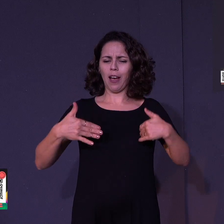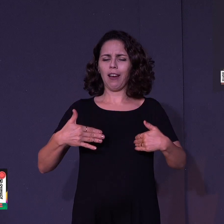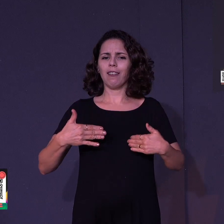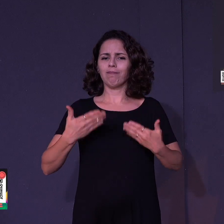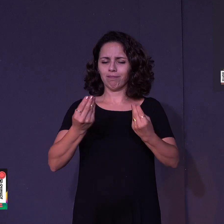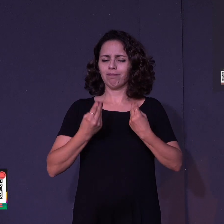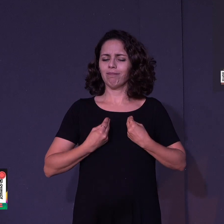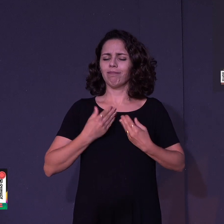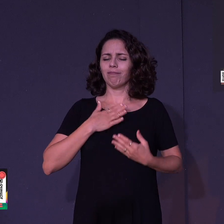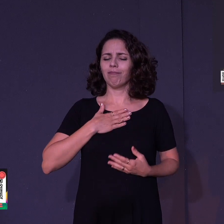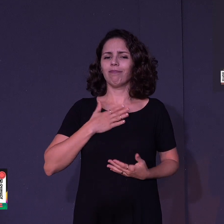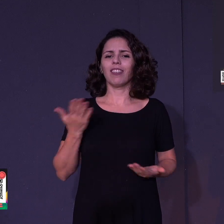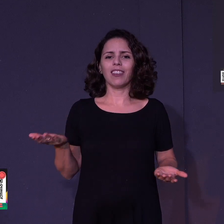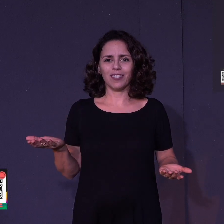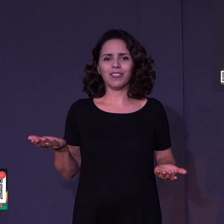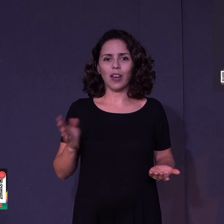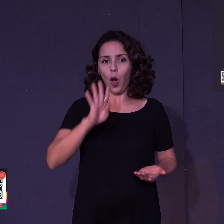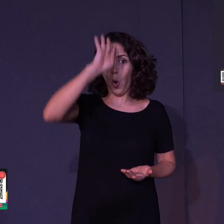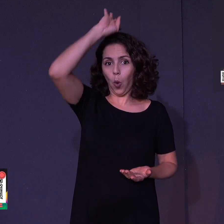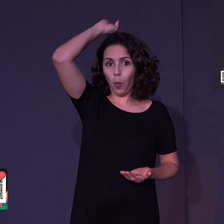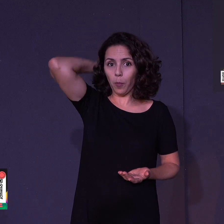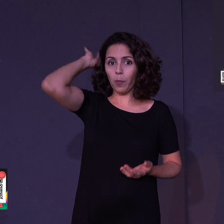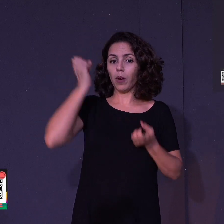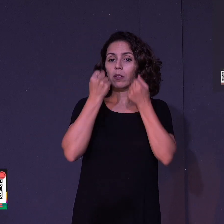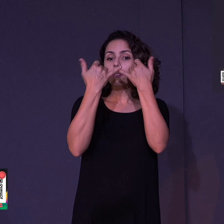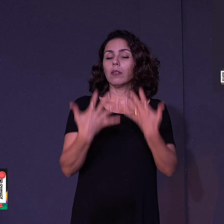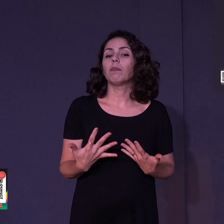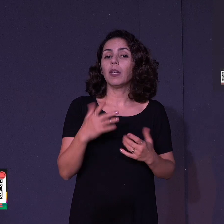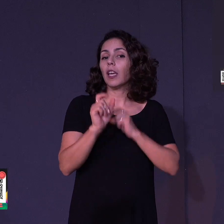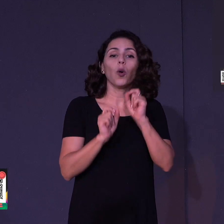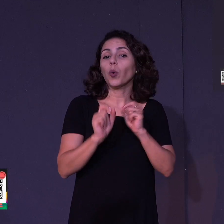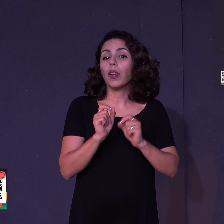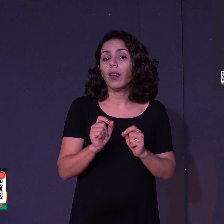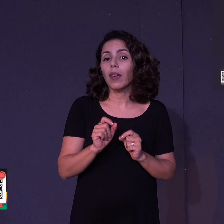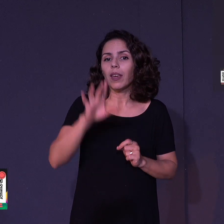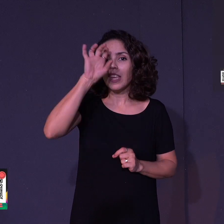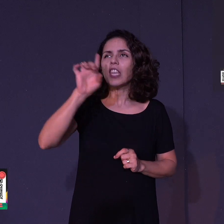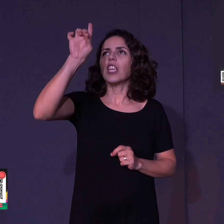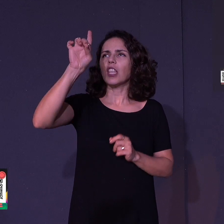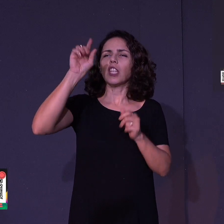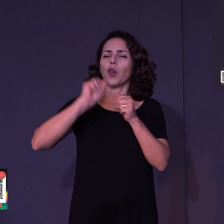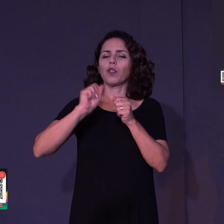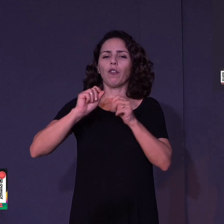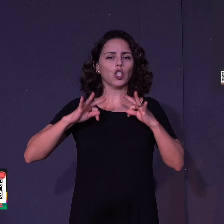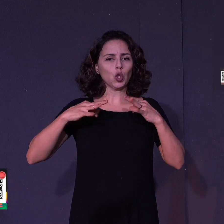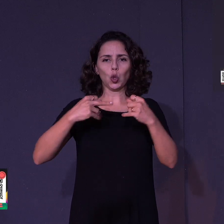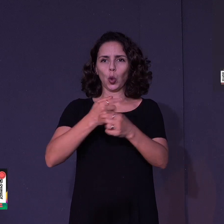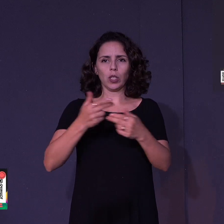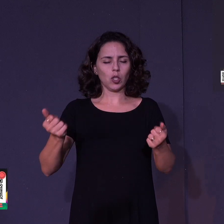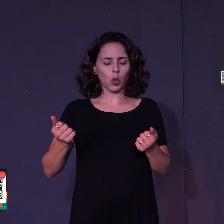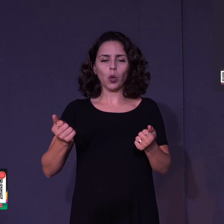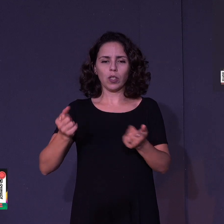8, versículo 28. Sabemos que Deus age em todas as coisas para o bem daqueles que amam a Deus, que foram chamados de acordo com o